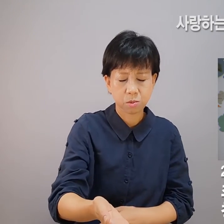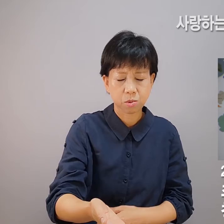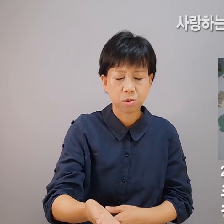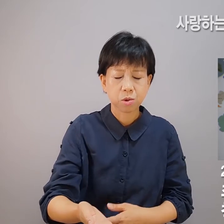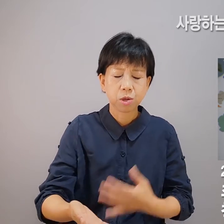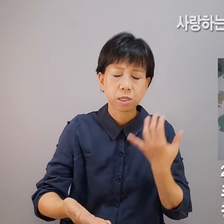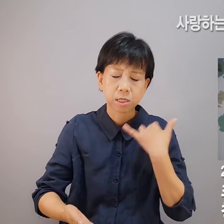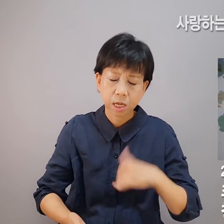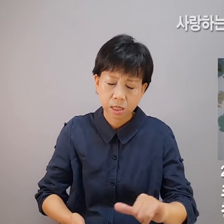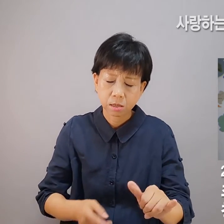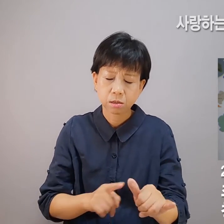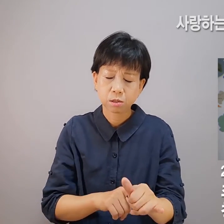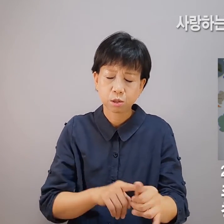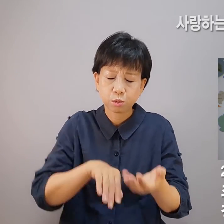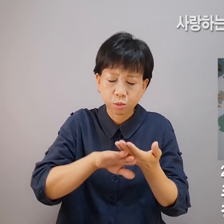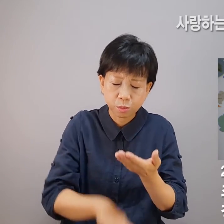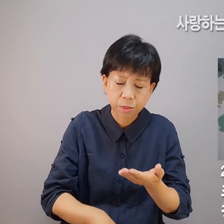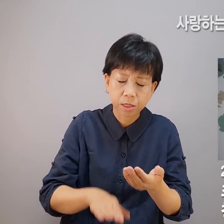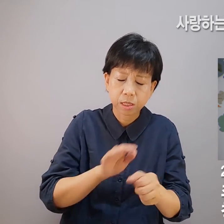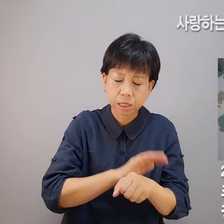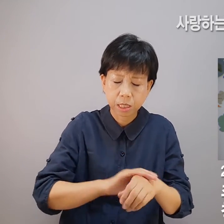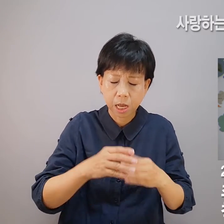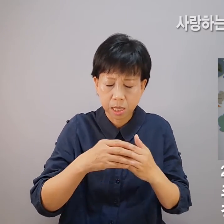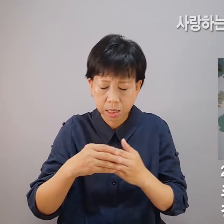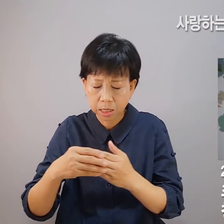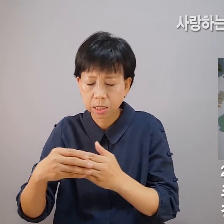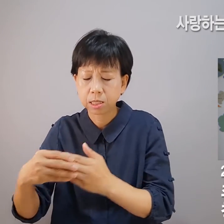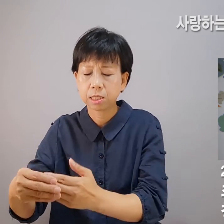어린 생명들, 우리 신앙의 후배들을 잘